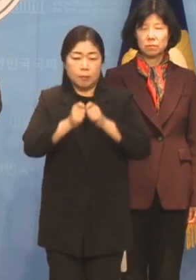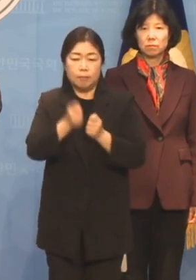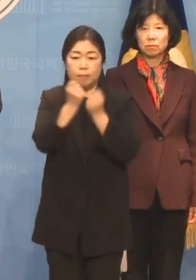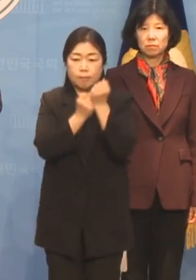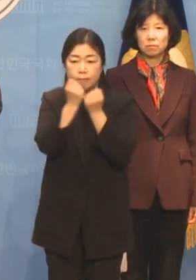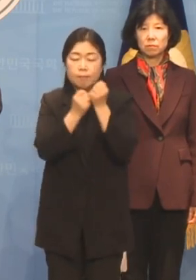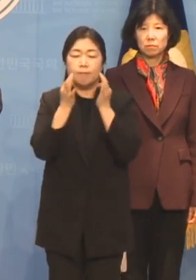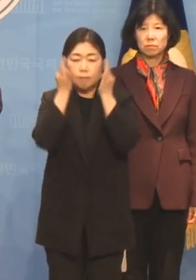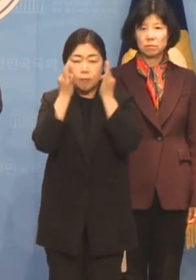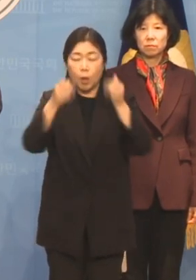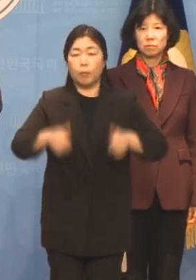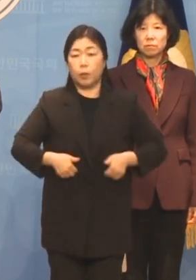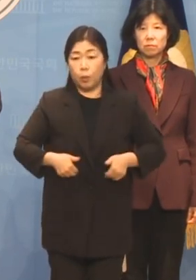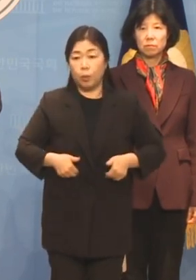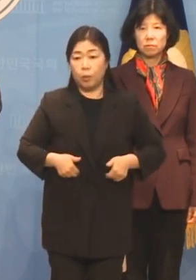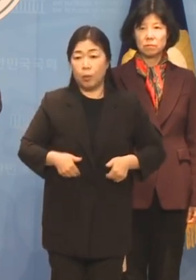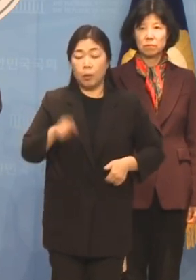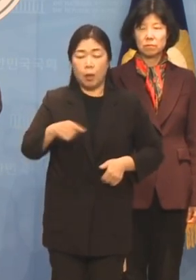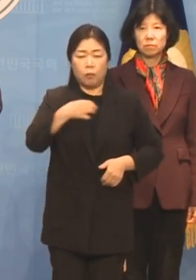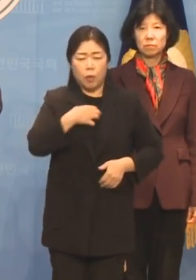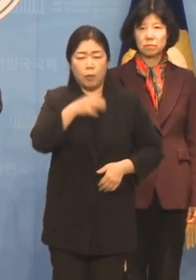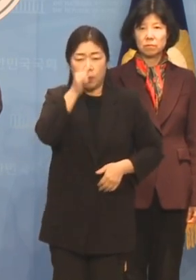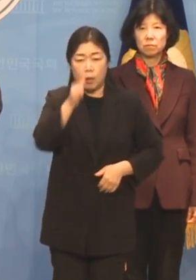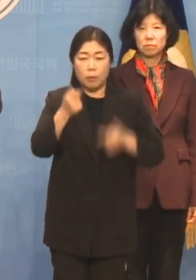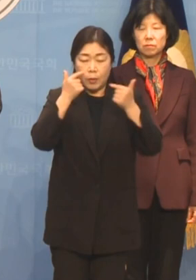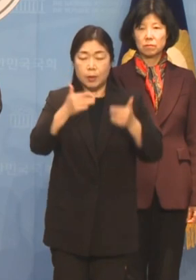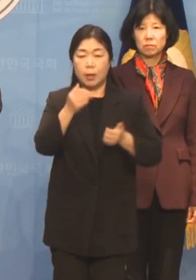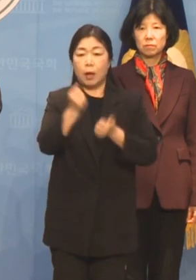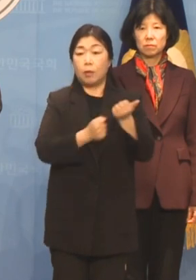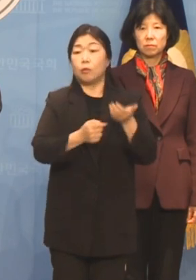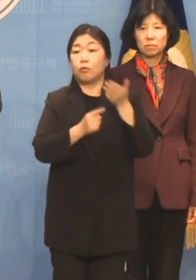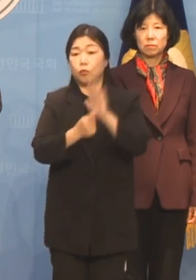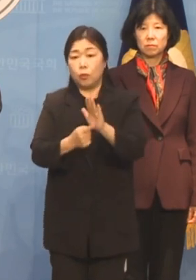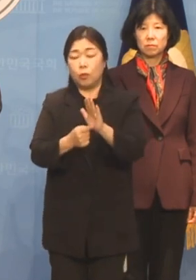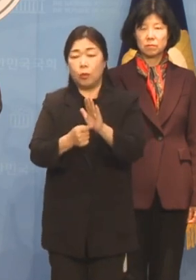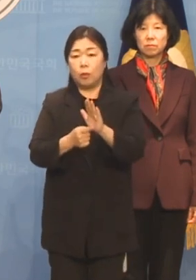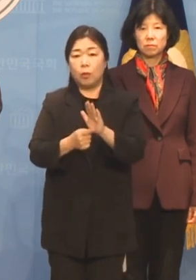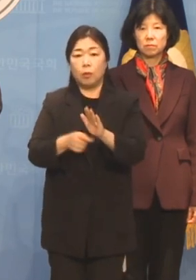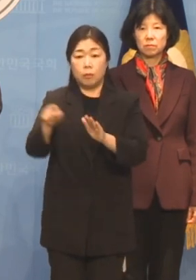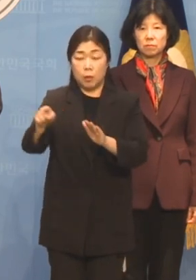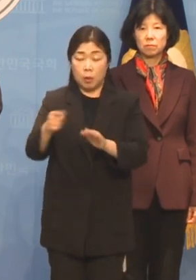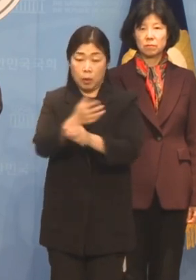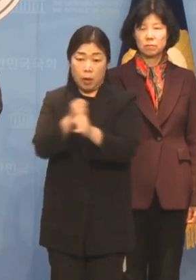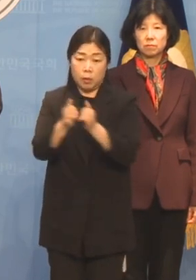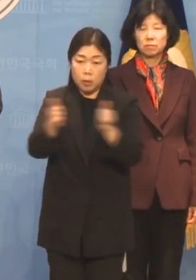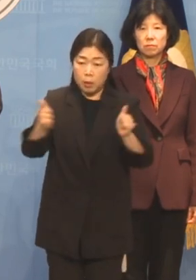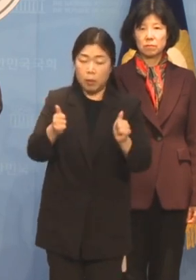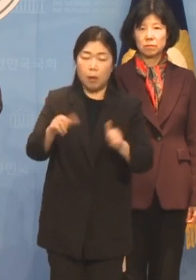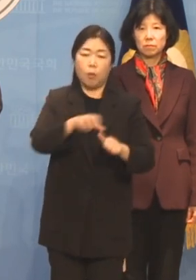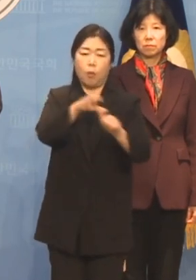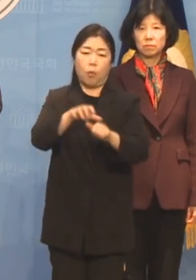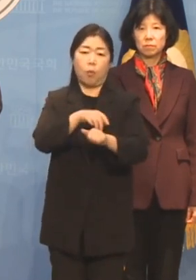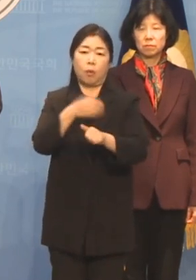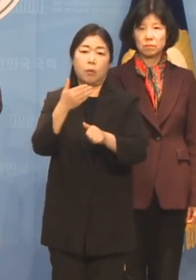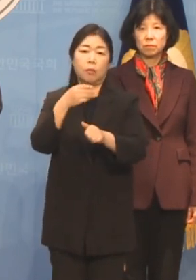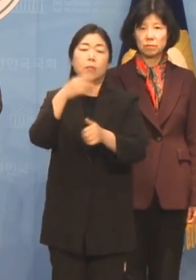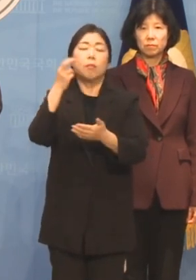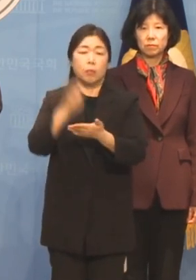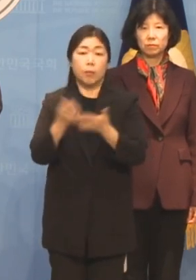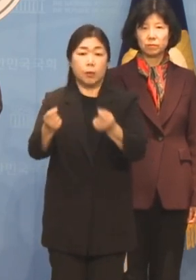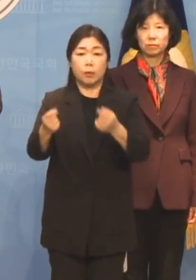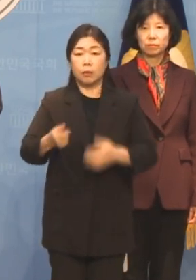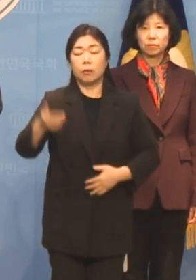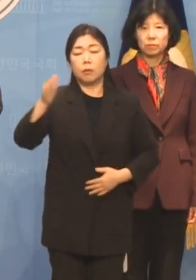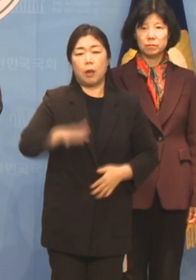고객이 이해하고 매수할 상황이 되는지를 파악하여 최대한 고객을 보호하는 의미입니다. 그런데 은행은